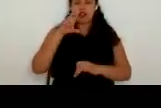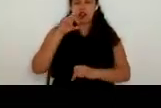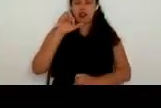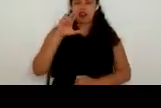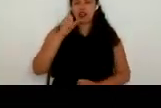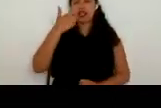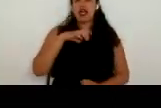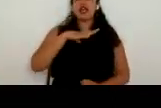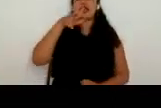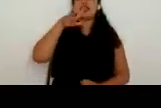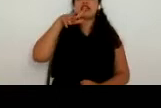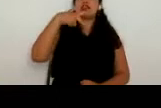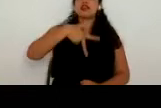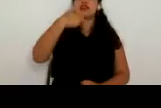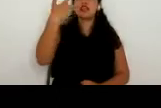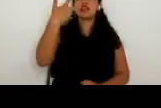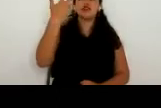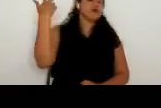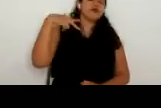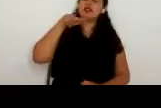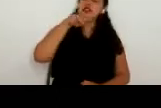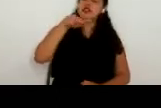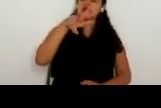el 18 x nos dan 18 puntos